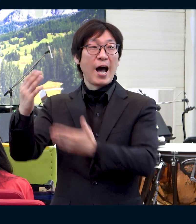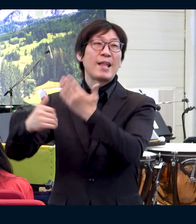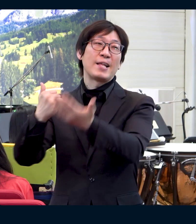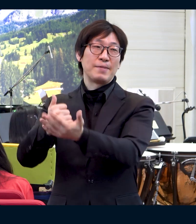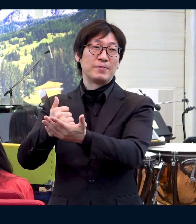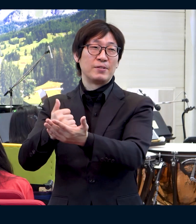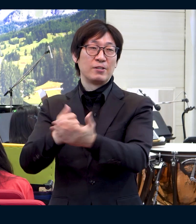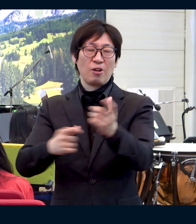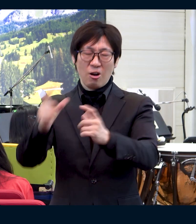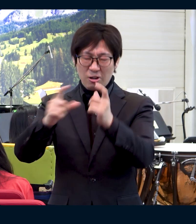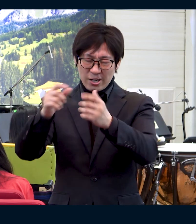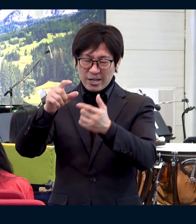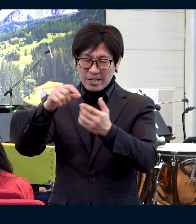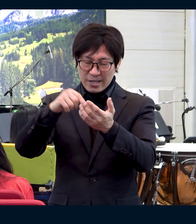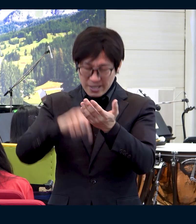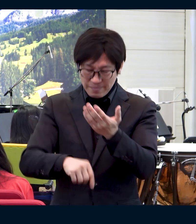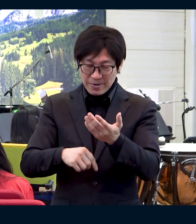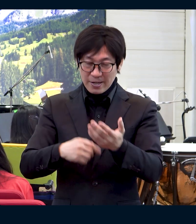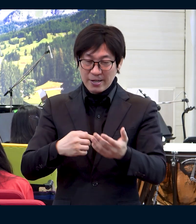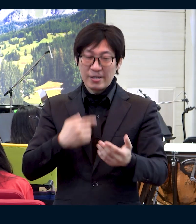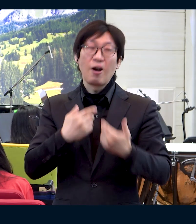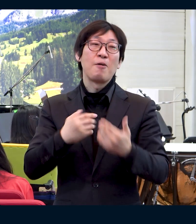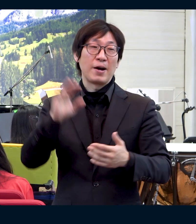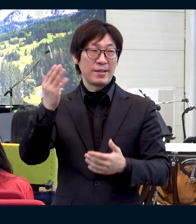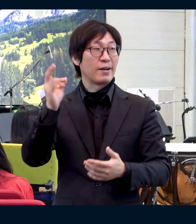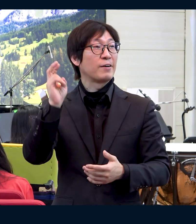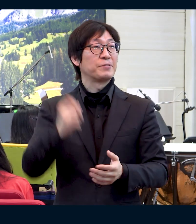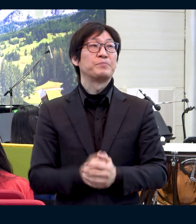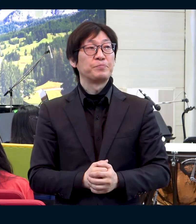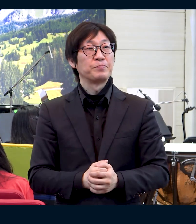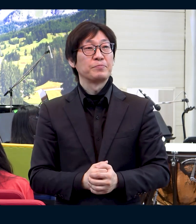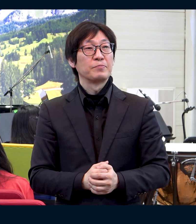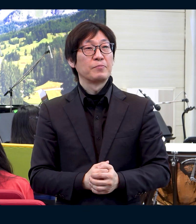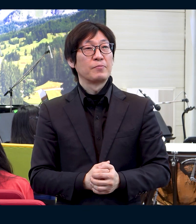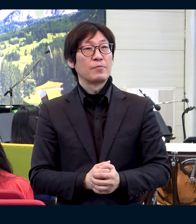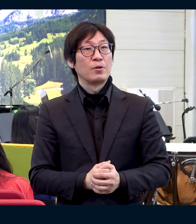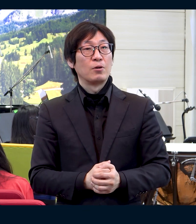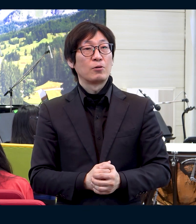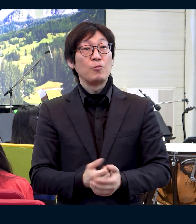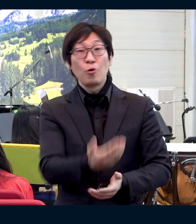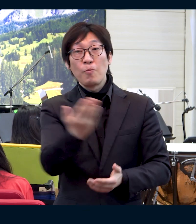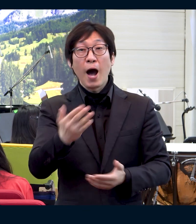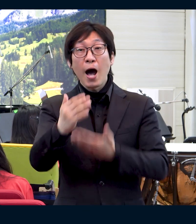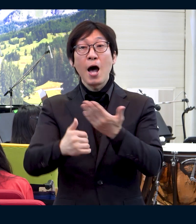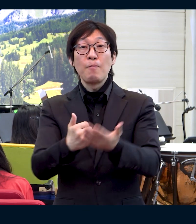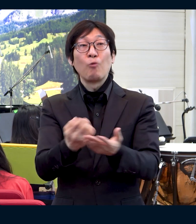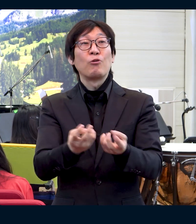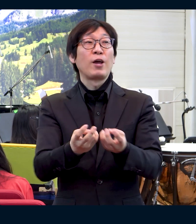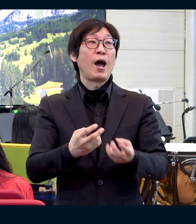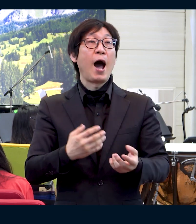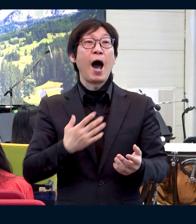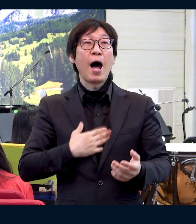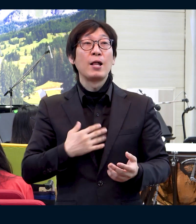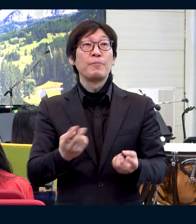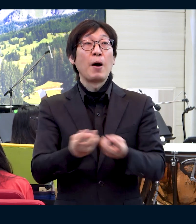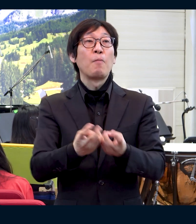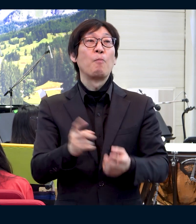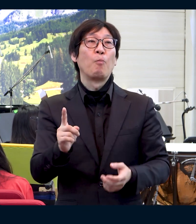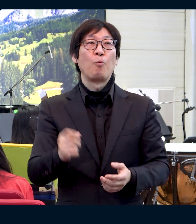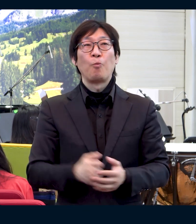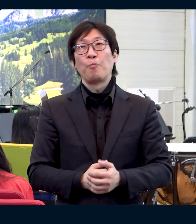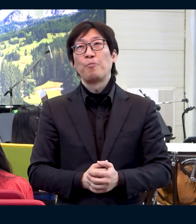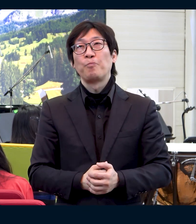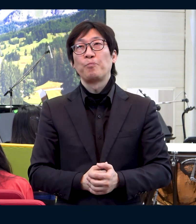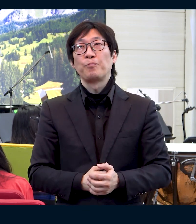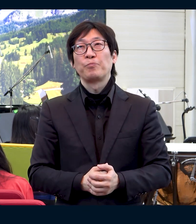깊이 알게 될 것입니다. 자, 그러면 우리는 하나님을 어떻게 알 수 있을까요? 하나님을 어떻게 알 수 있을까요?